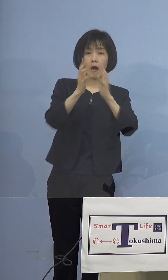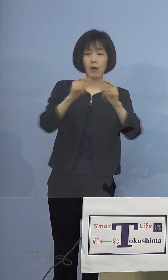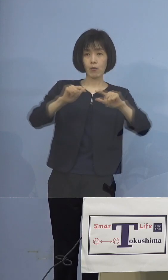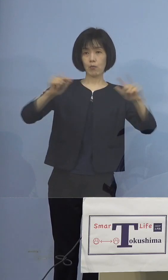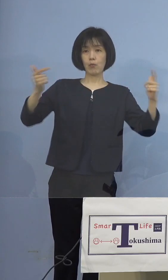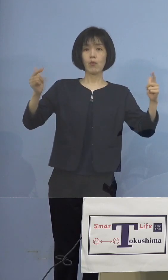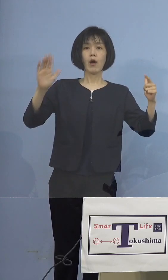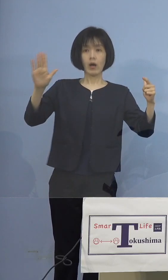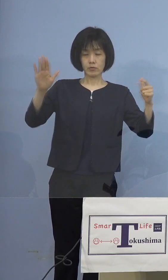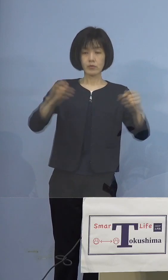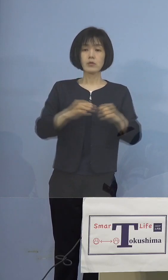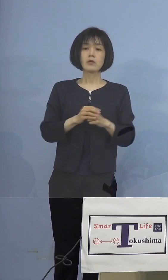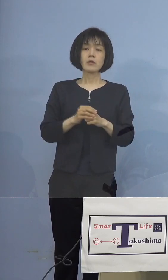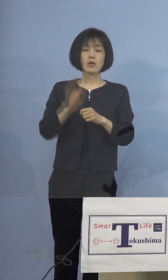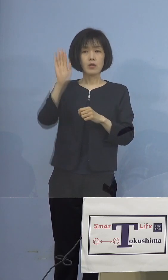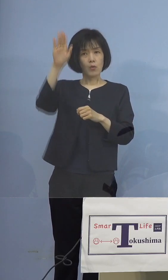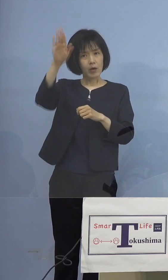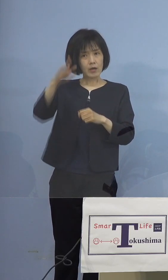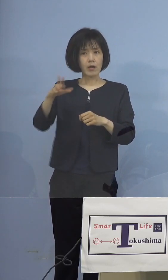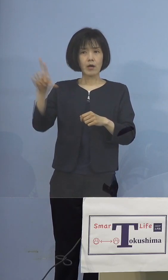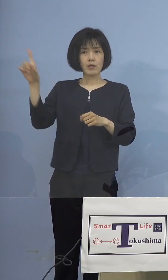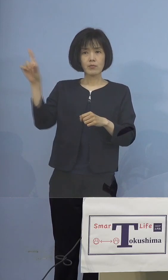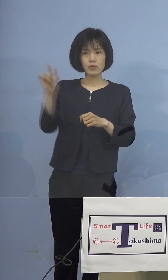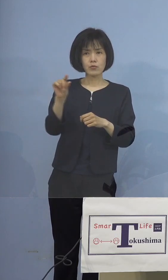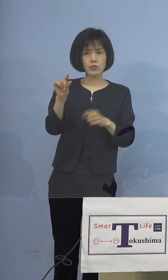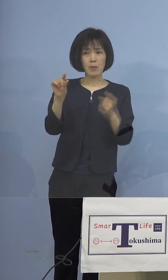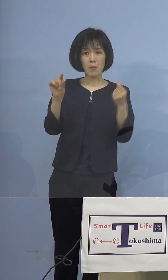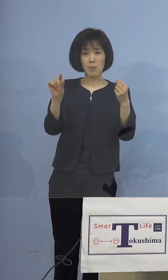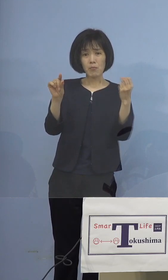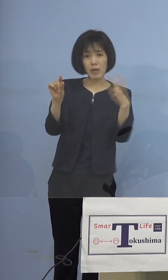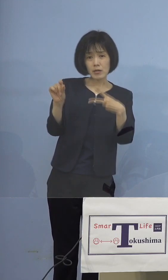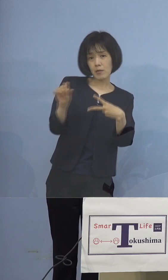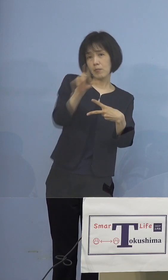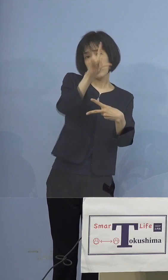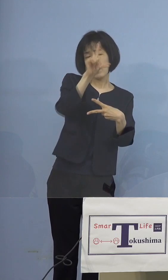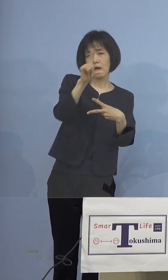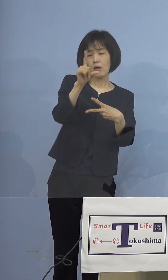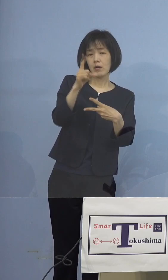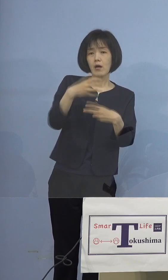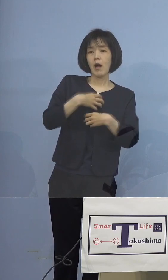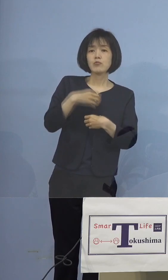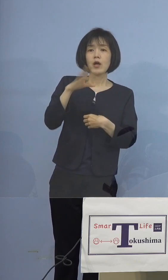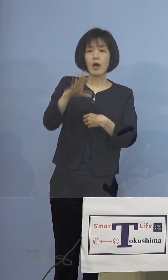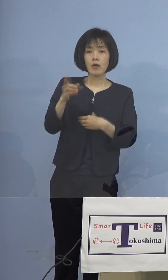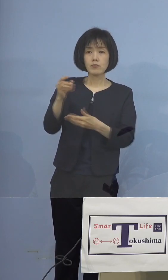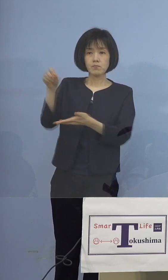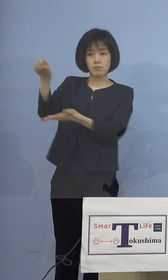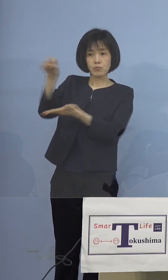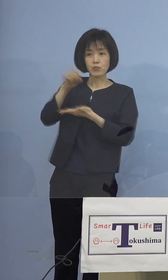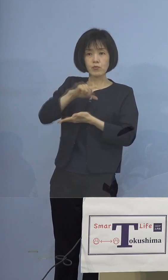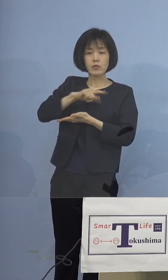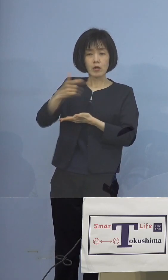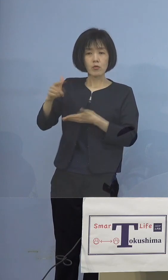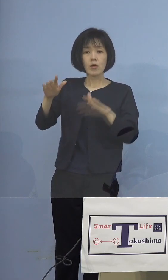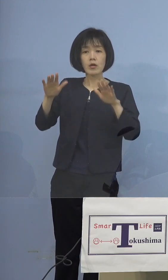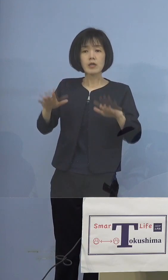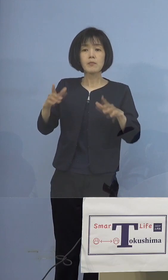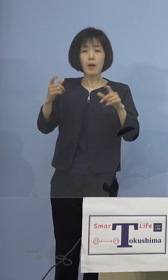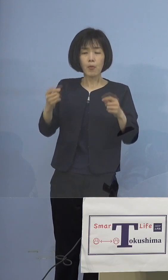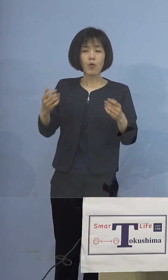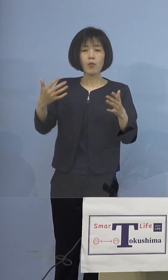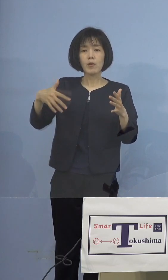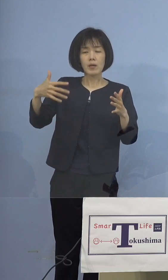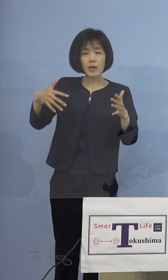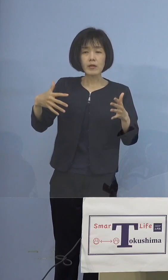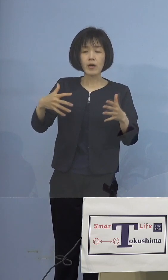の再拡大の危険性も高いとの指摘を受けるなど、依然厳しい状況が続